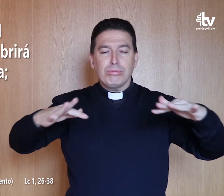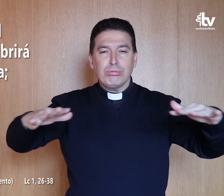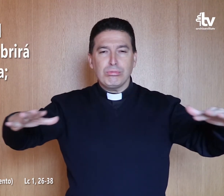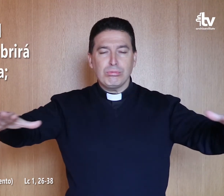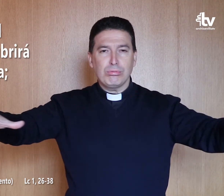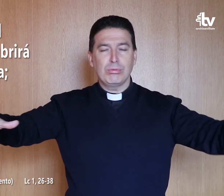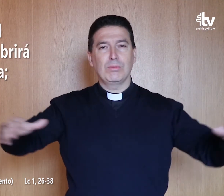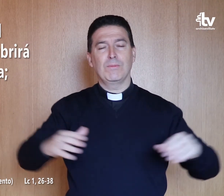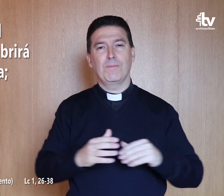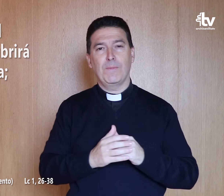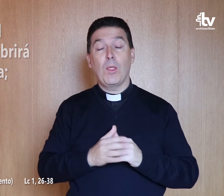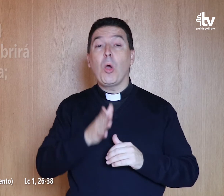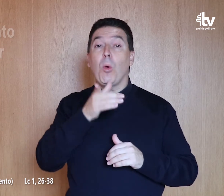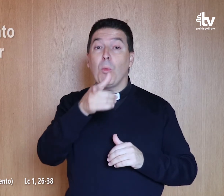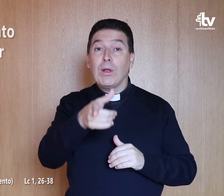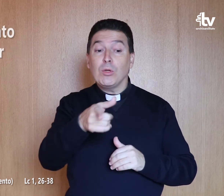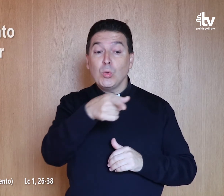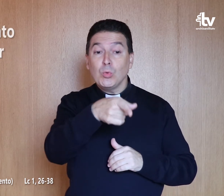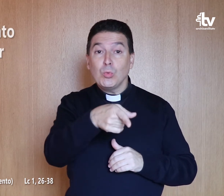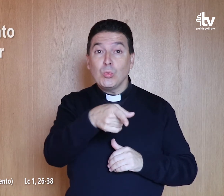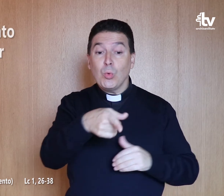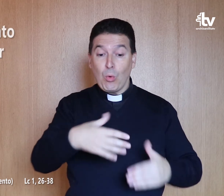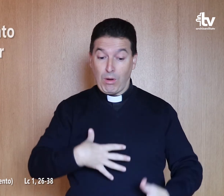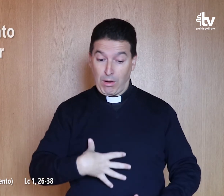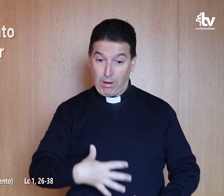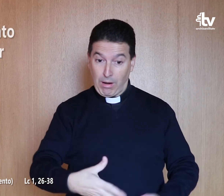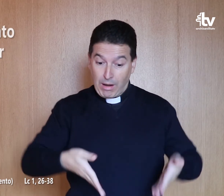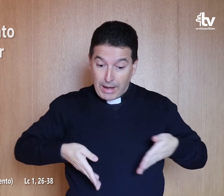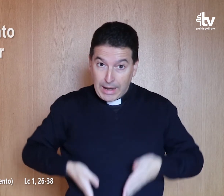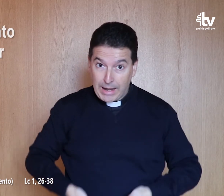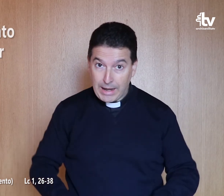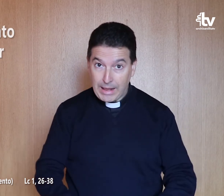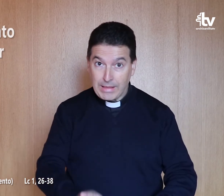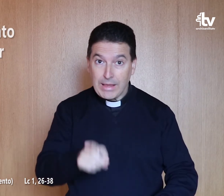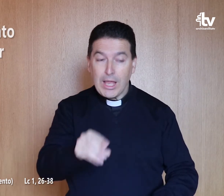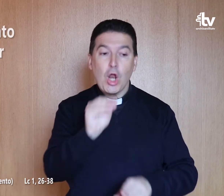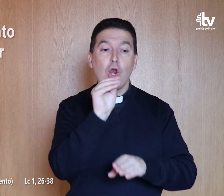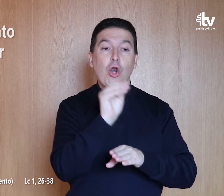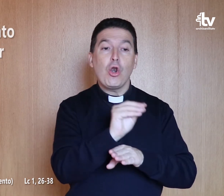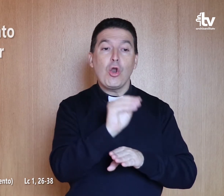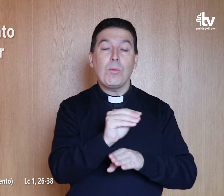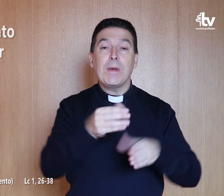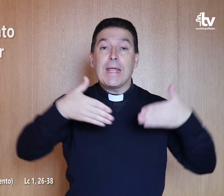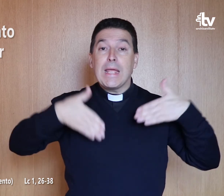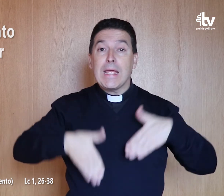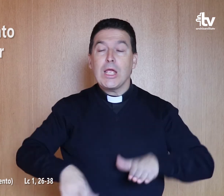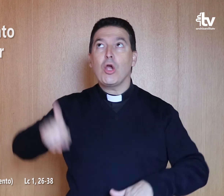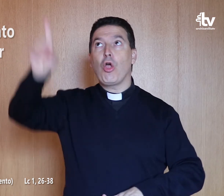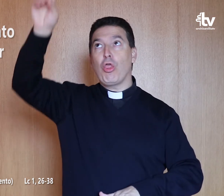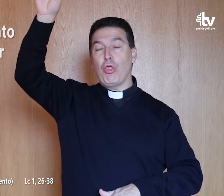cubrirá con su sombra. Por eso, el santo que va a nacer, será llamado Hijo